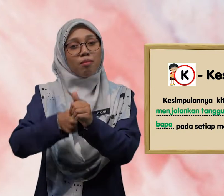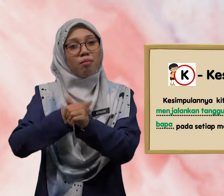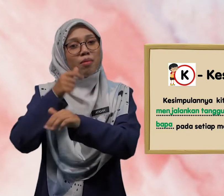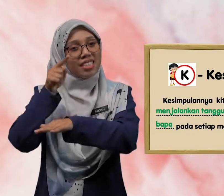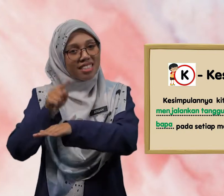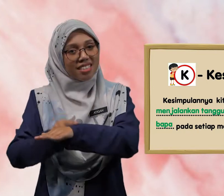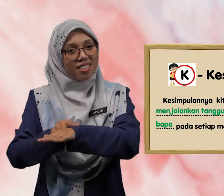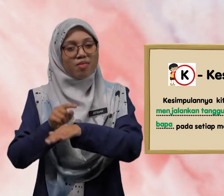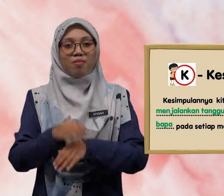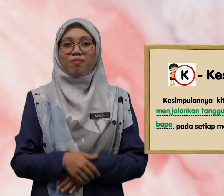masa